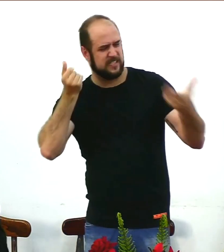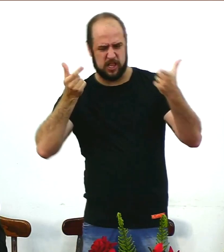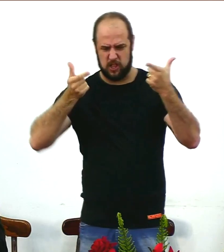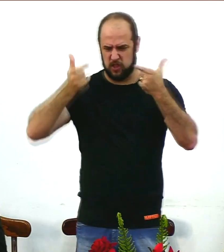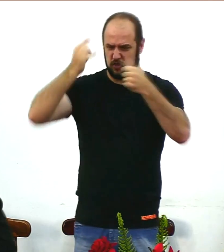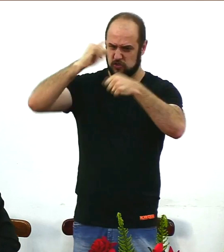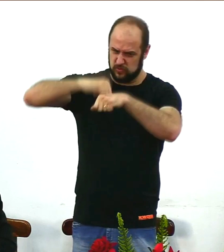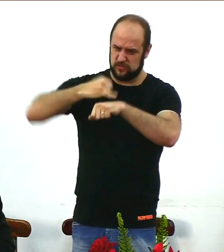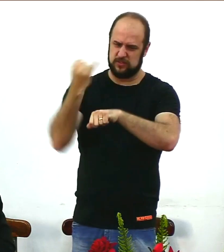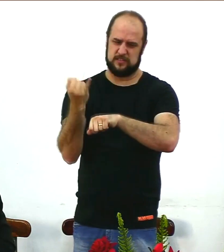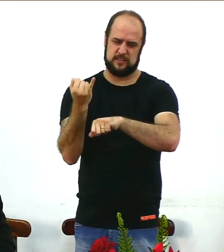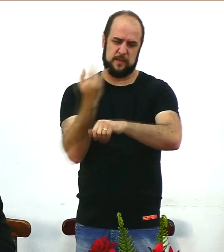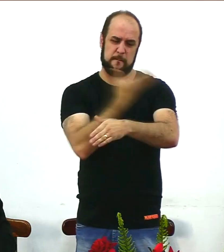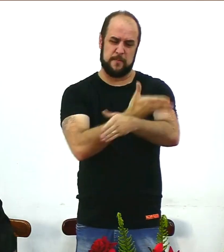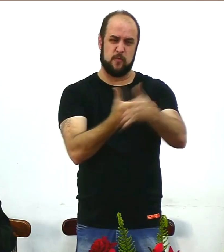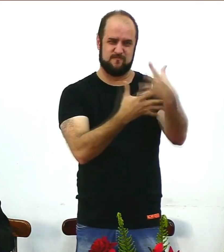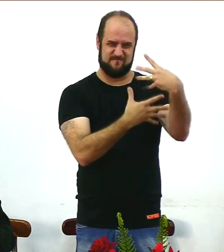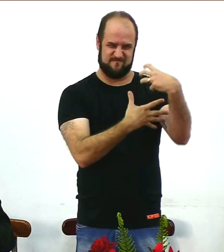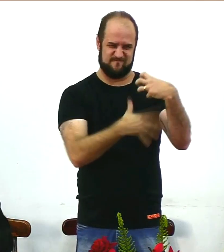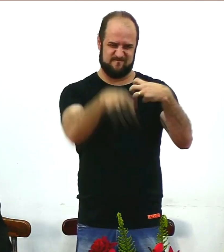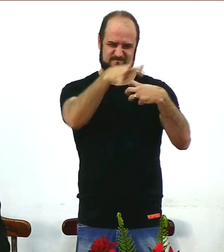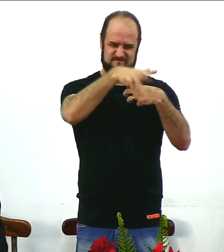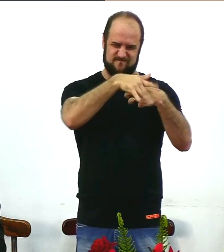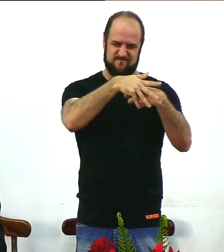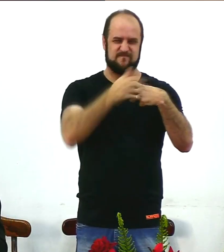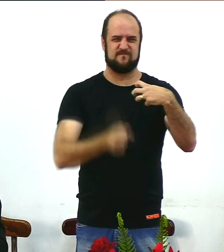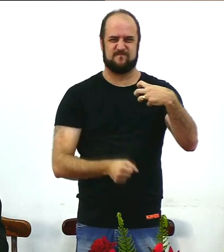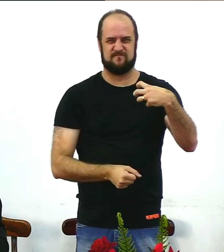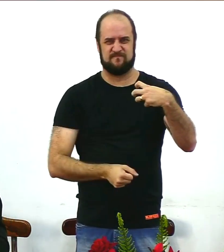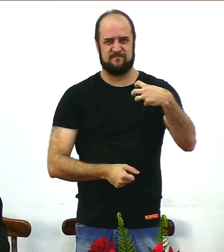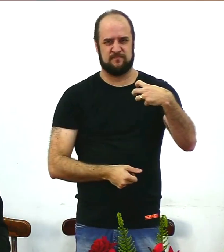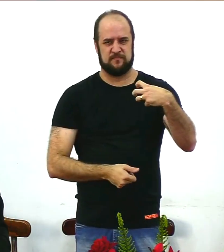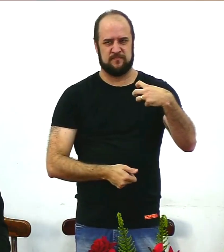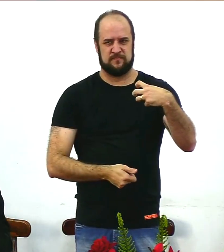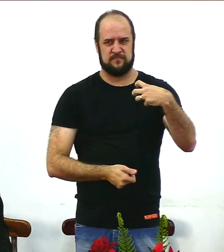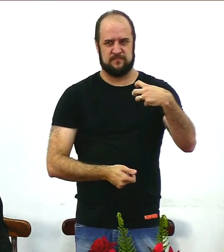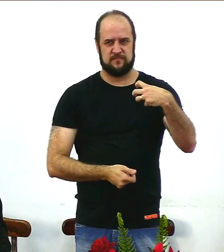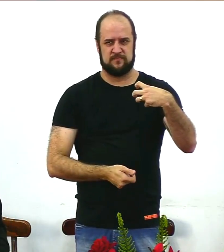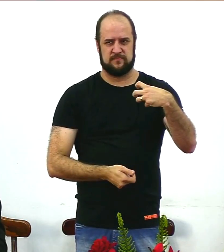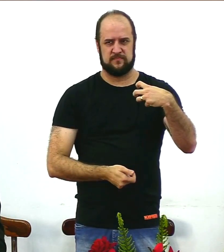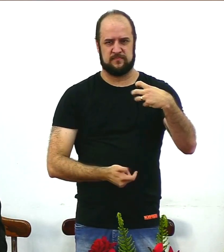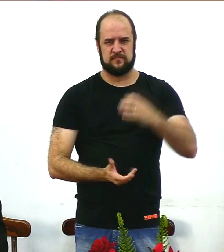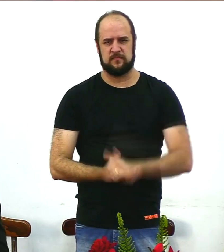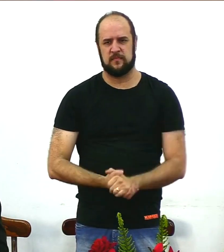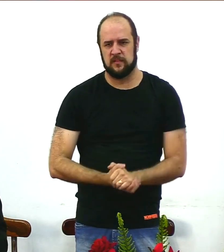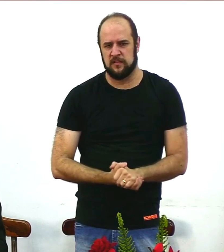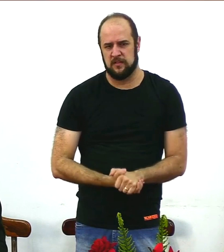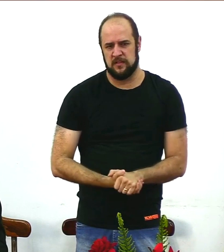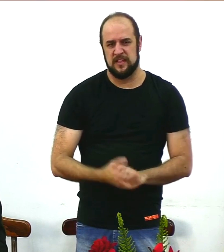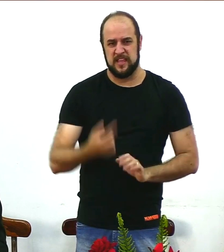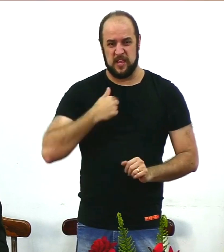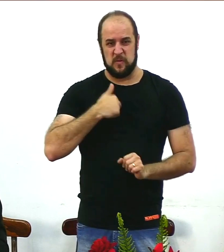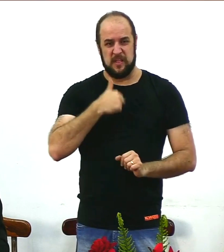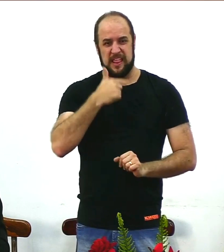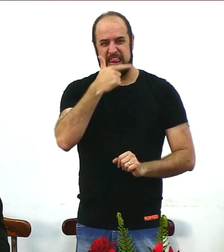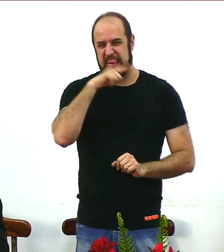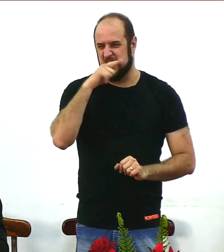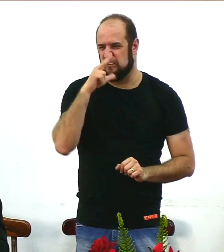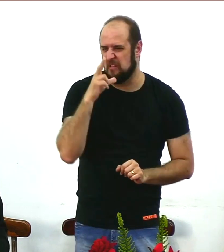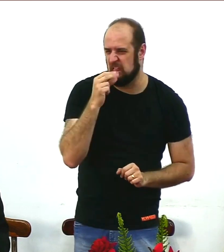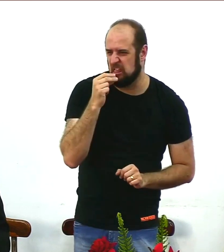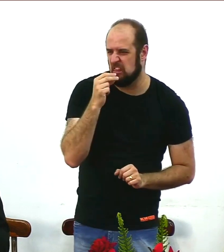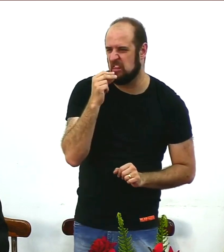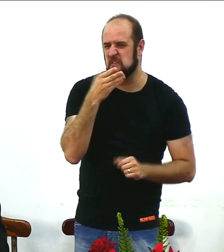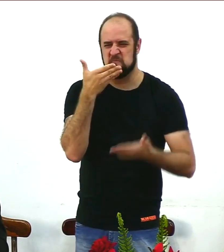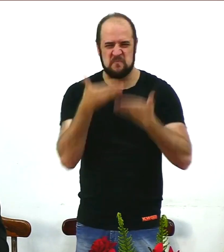dons e talentos ao Senhor, a minha vida não vale mais a pena. Antes dava um valor tão grande à